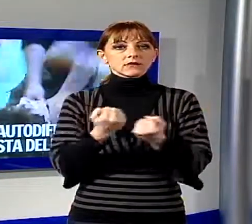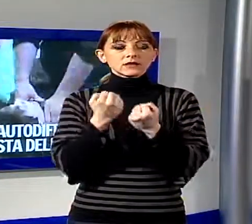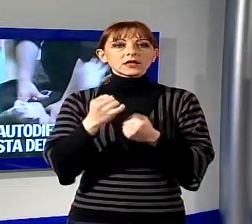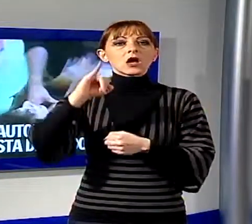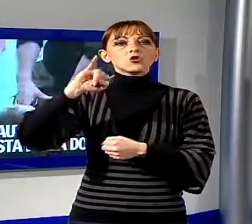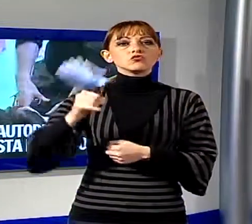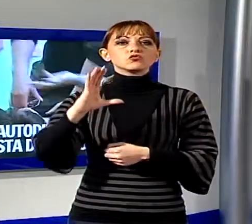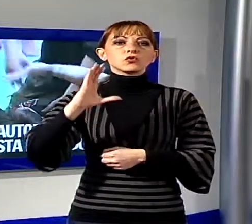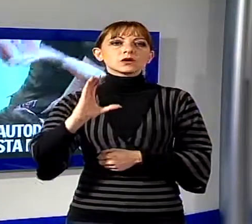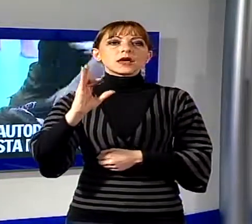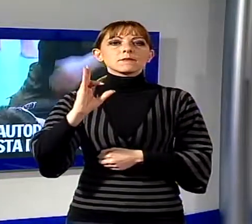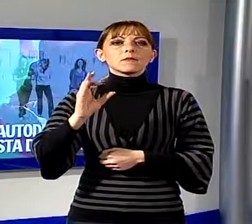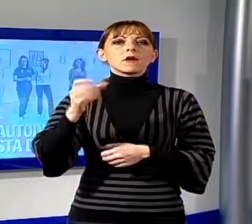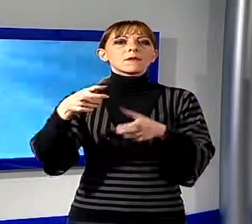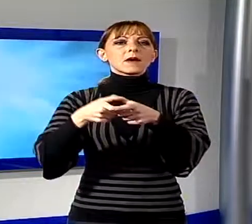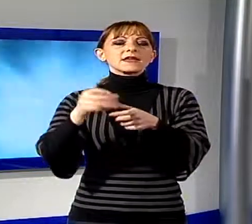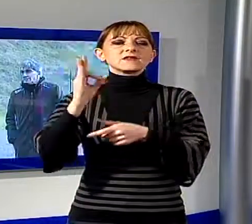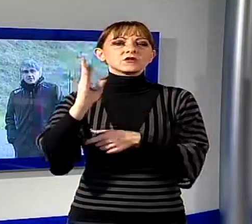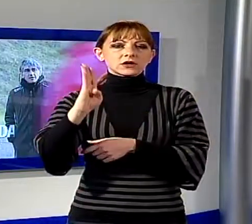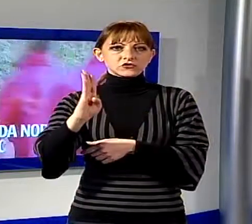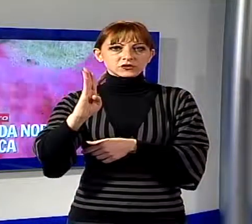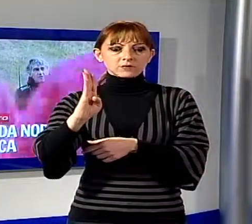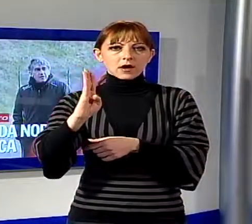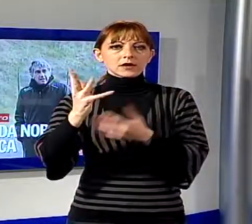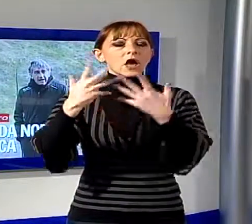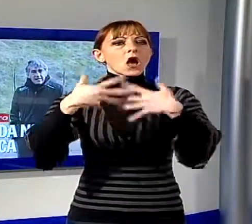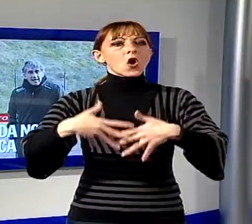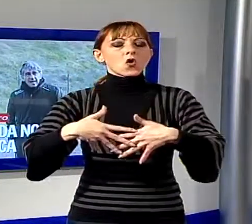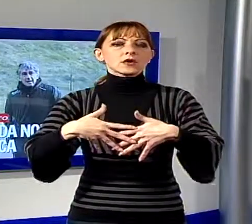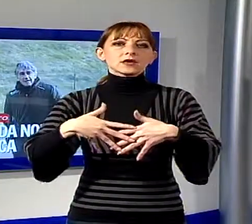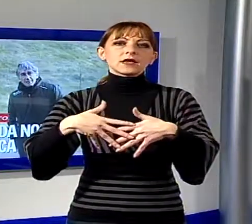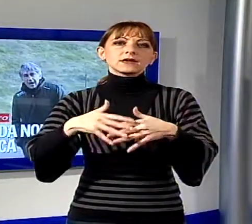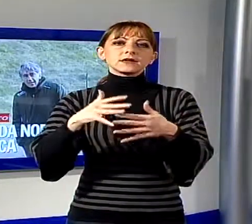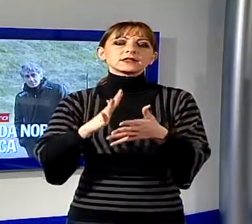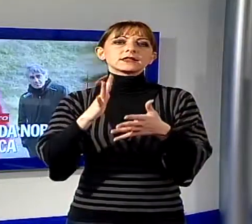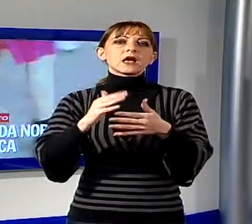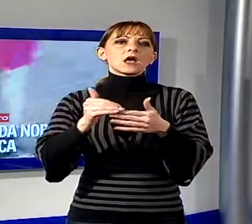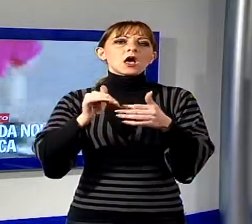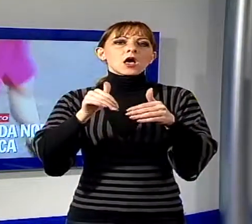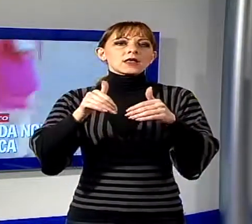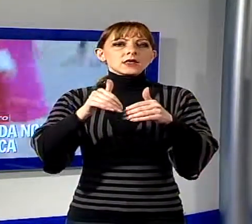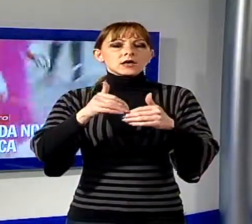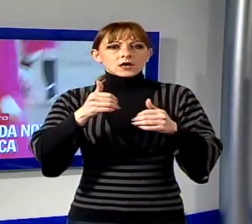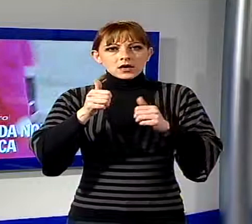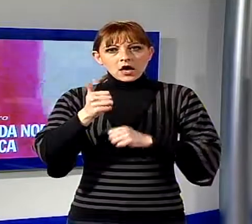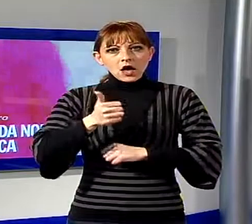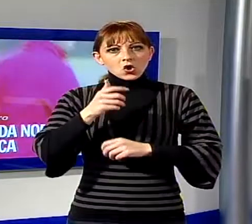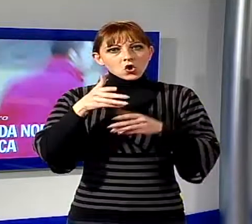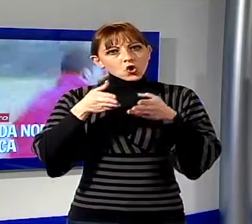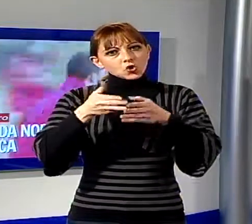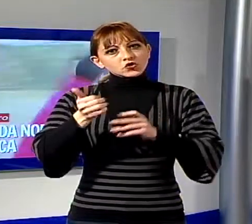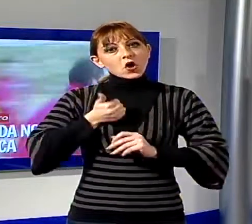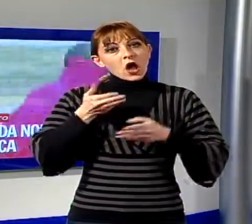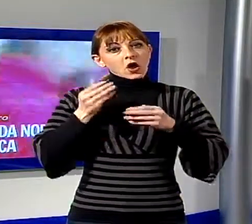per celebrare l'8 marzo. Lo sport, il calcio, è una sfida nobile al De Luca, lucchese di scena domani